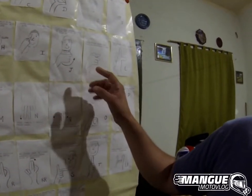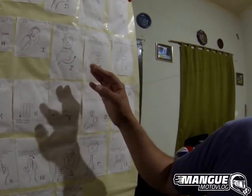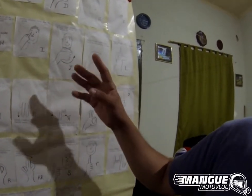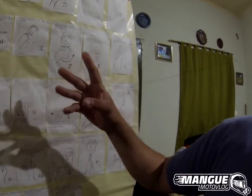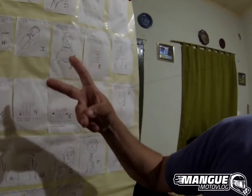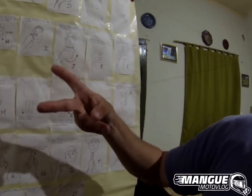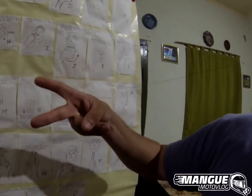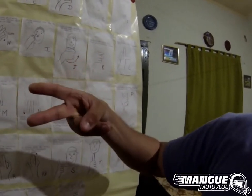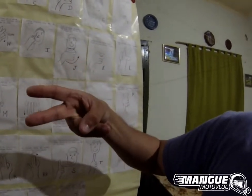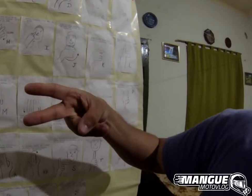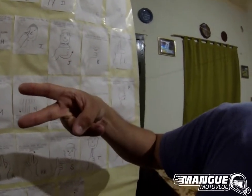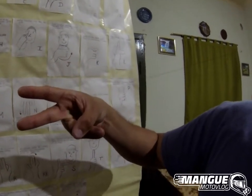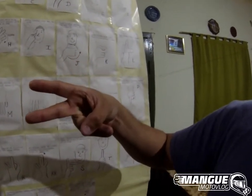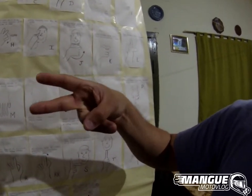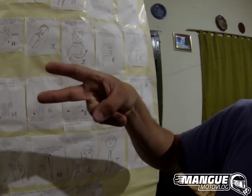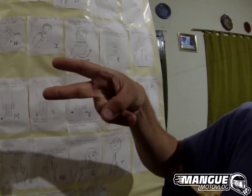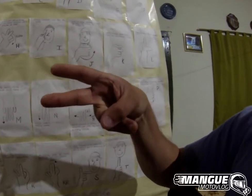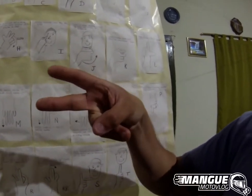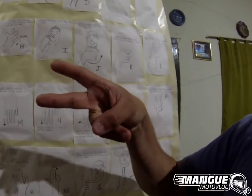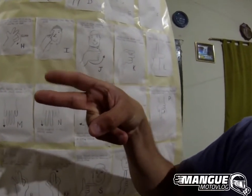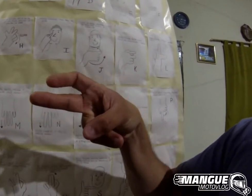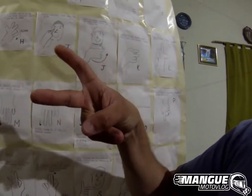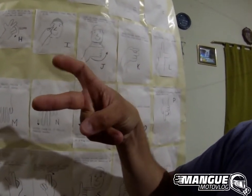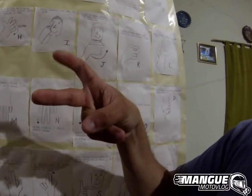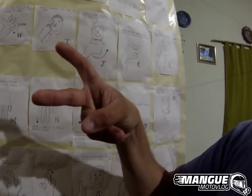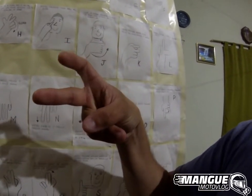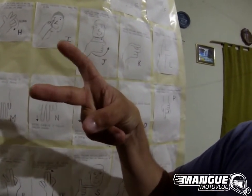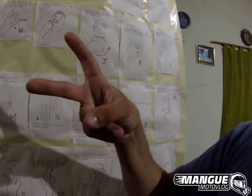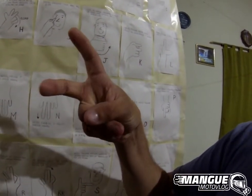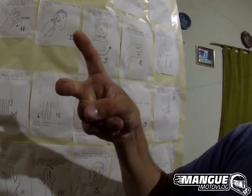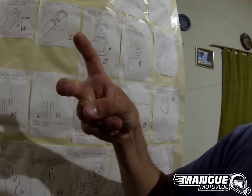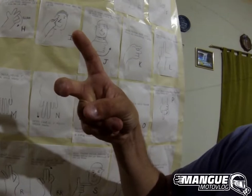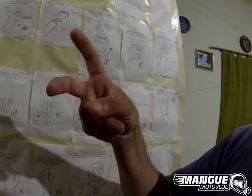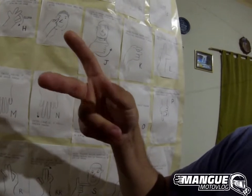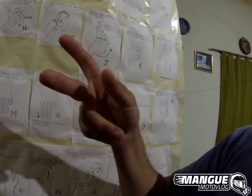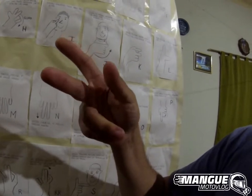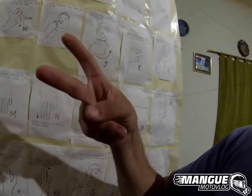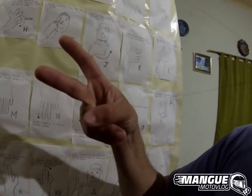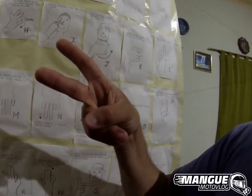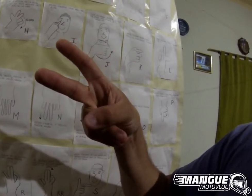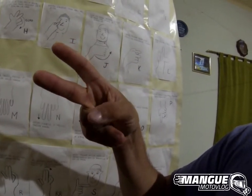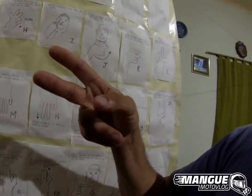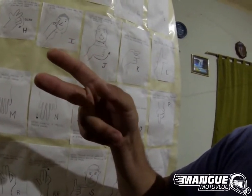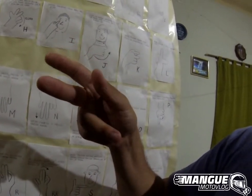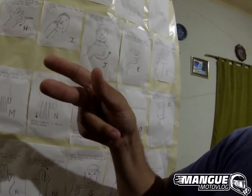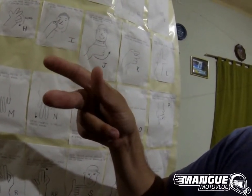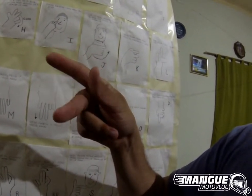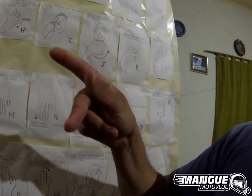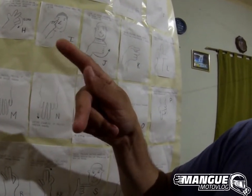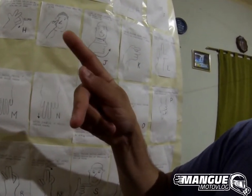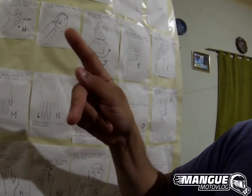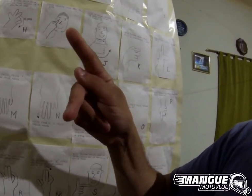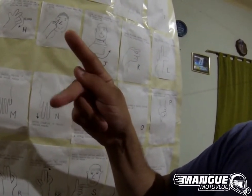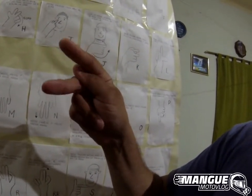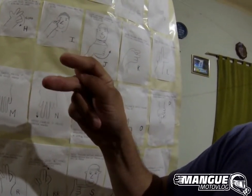K. Ponemos los dos dedos, el índice y el mayor, los ponemos así y el dedo,